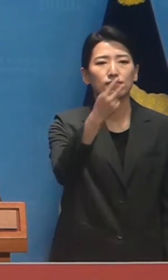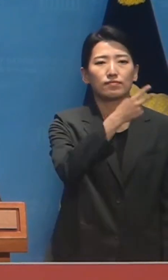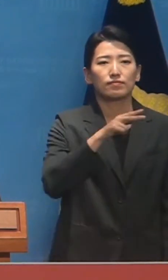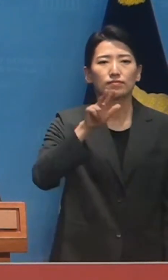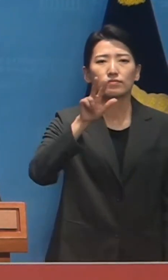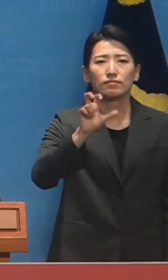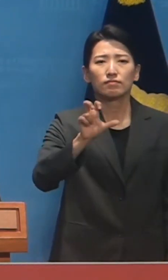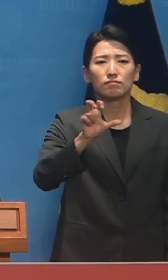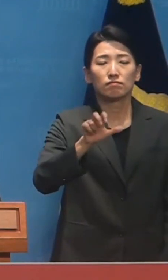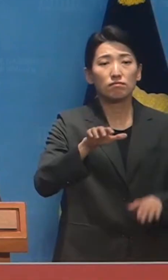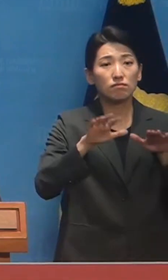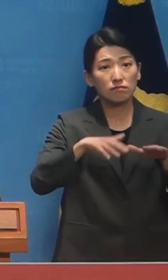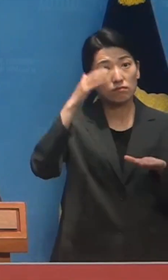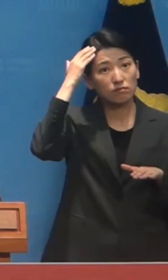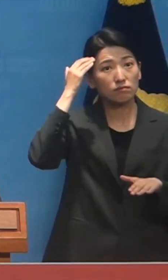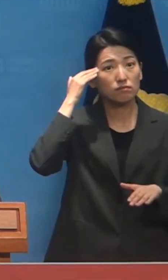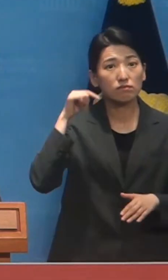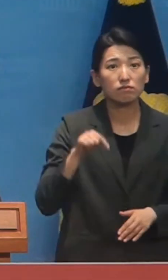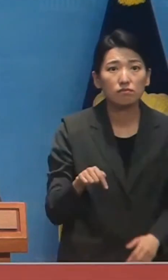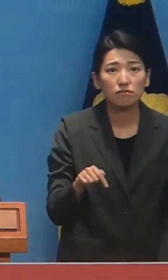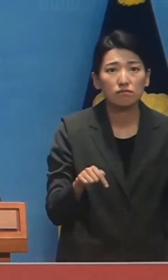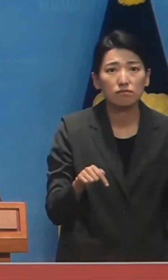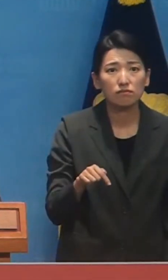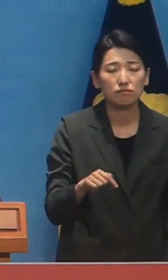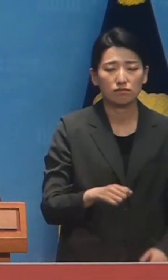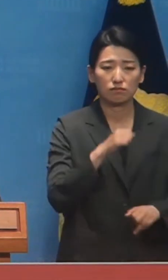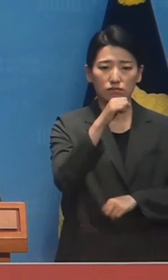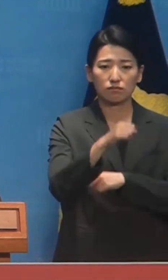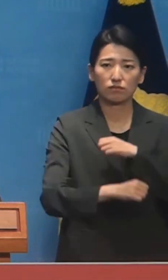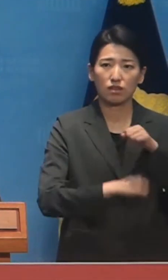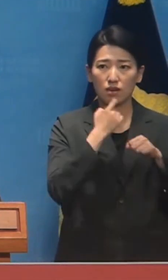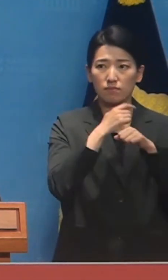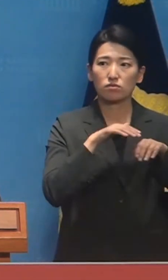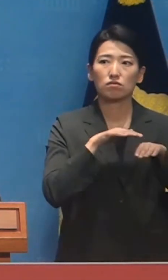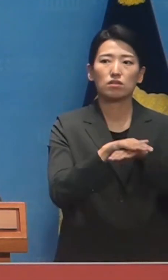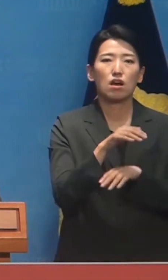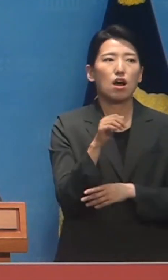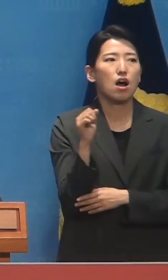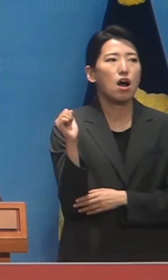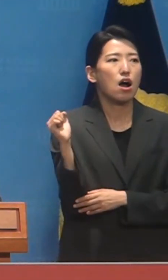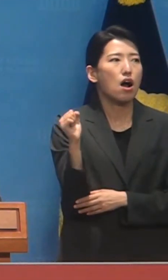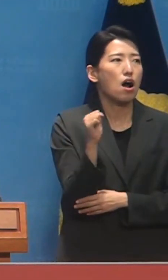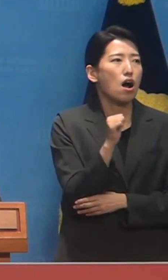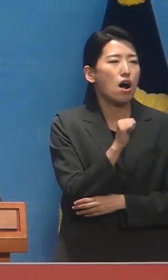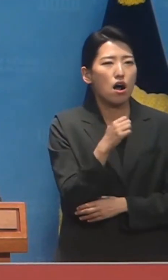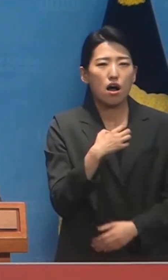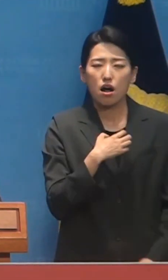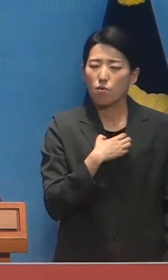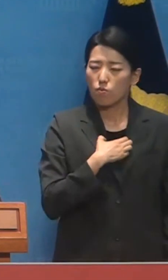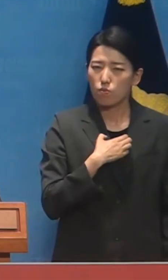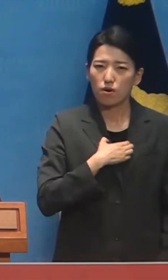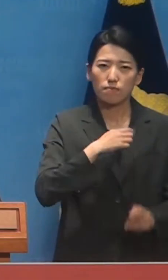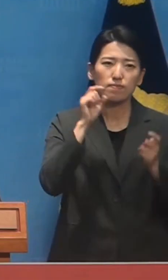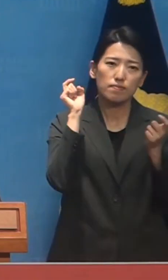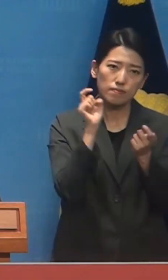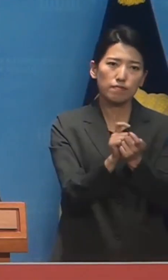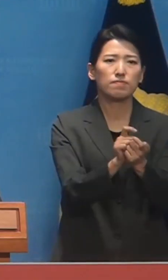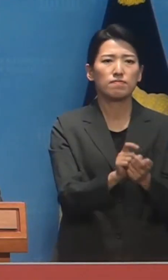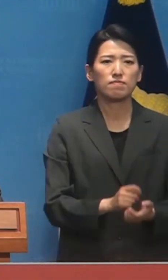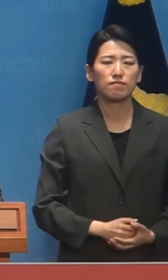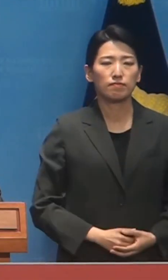2025년 대한민국은 자유민주주의의 근간이 흔들리는 시대적 위기를 맞고